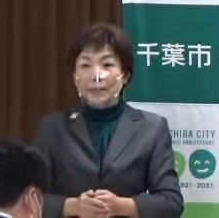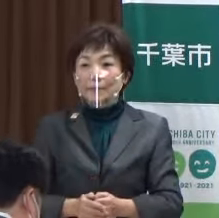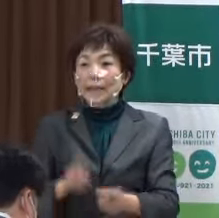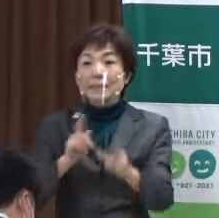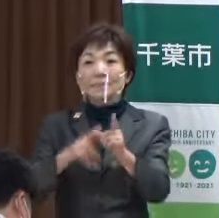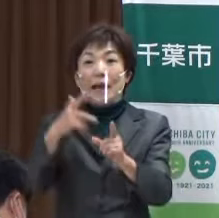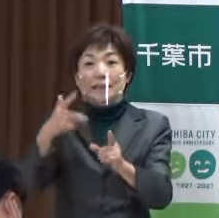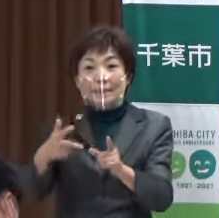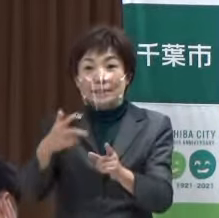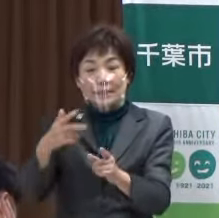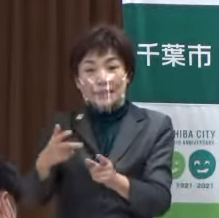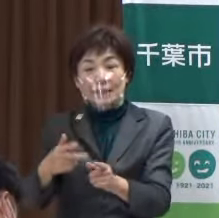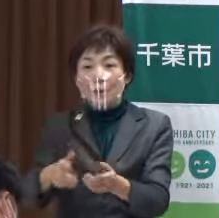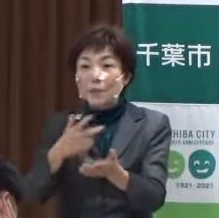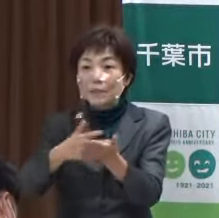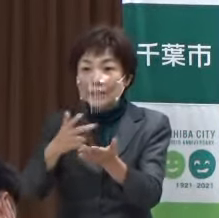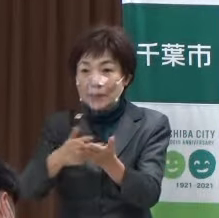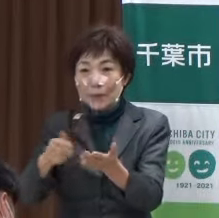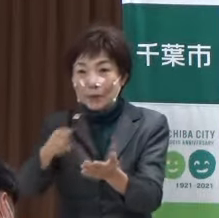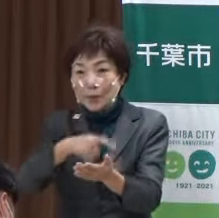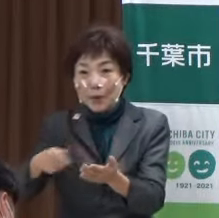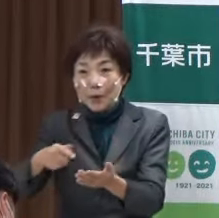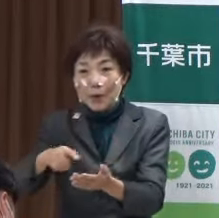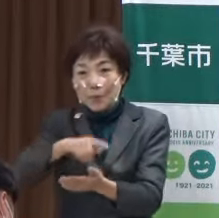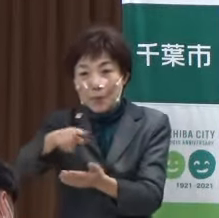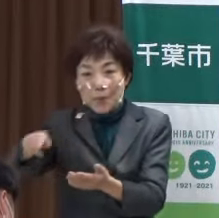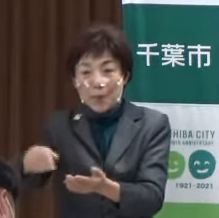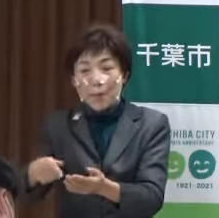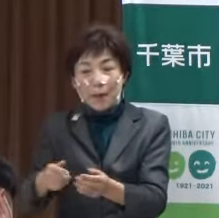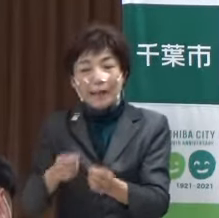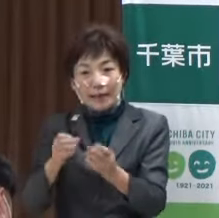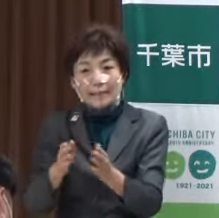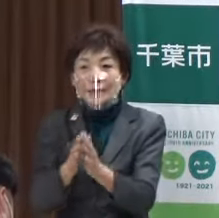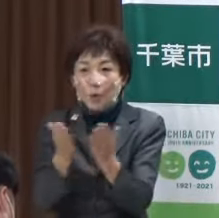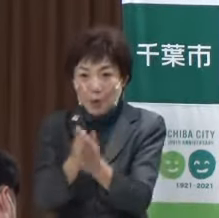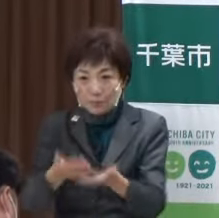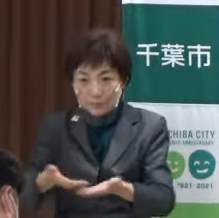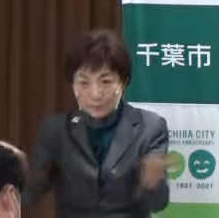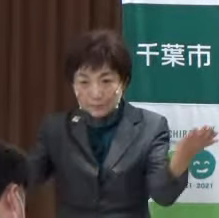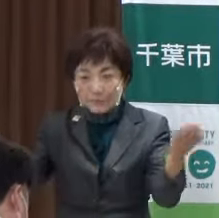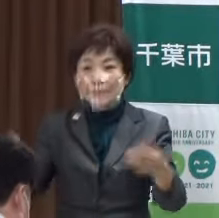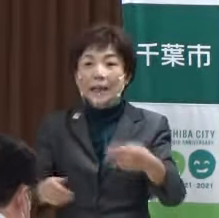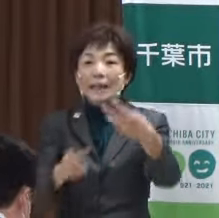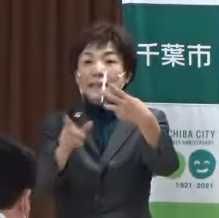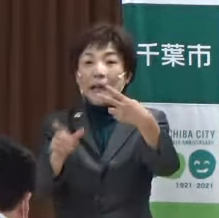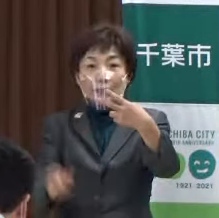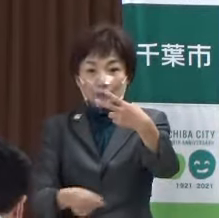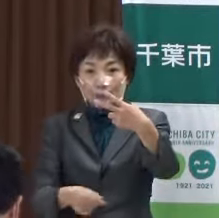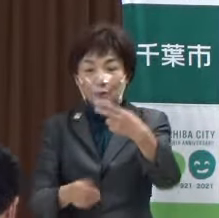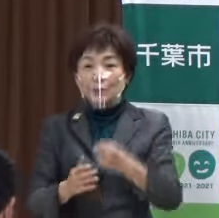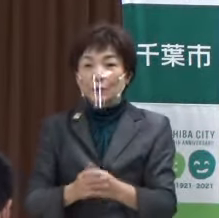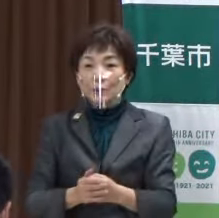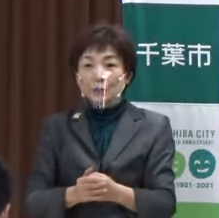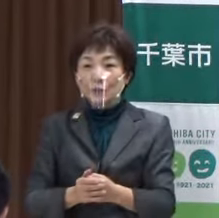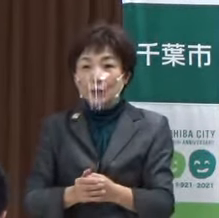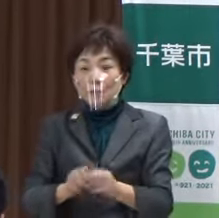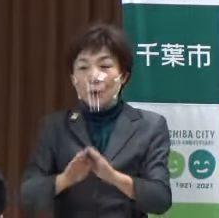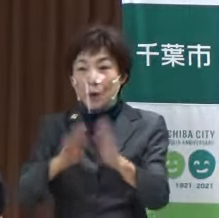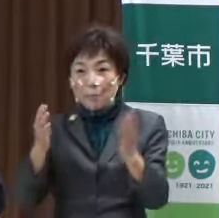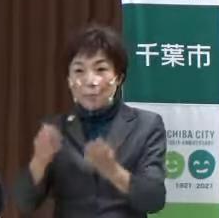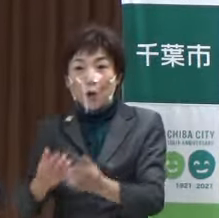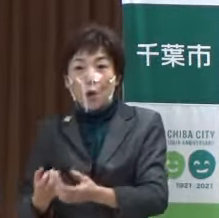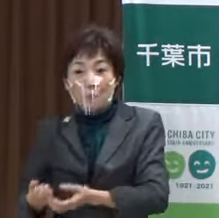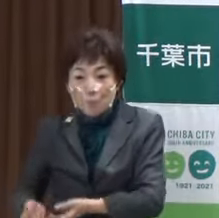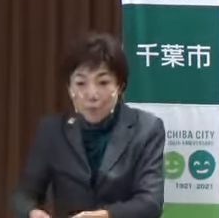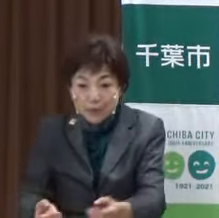また千葉市市の資料の方面の近現代の観光、そして2月に入りまして、オープンボッチャ大学、